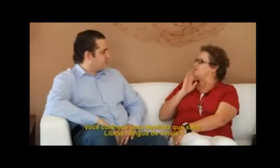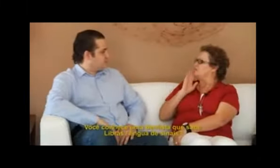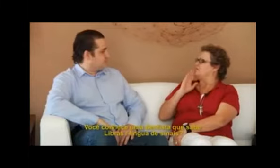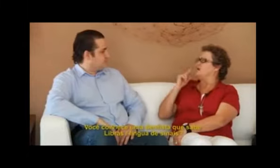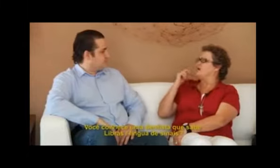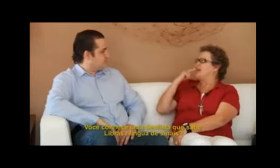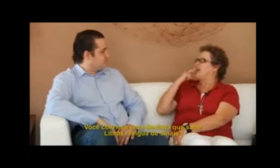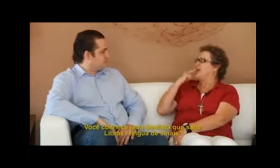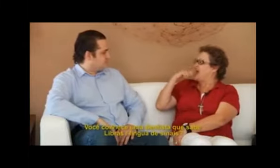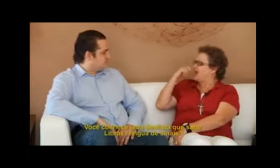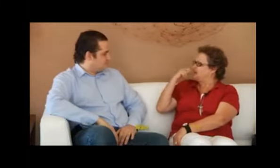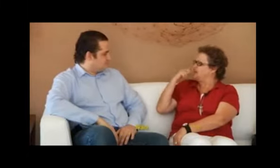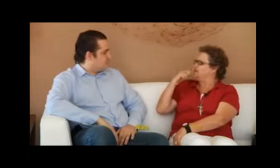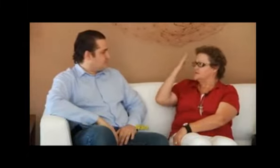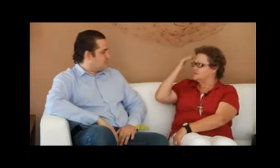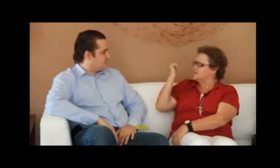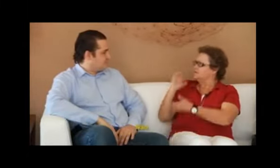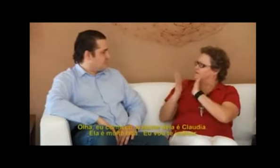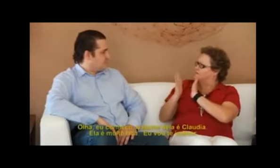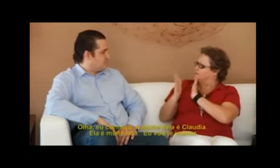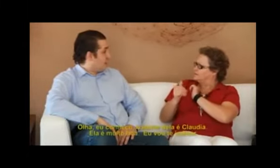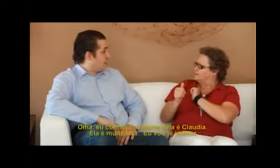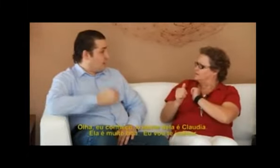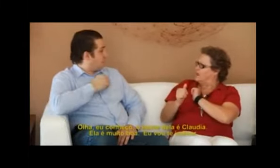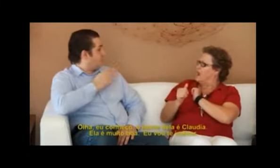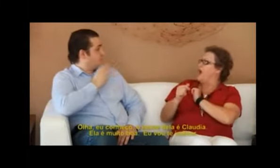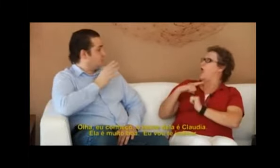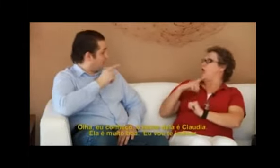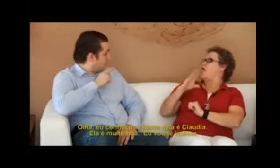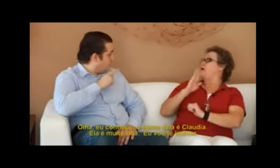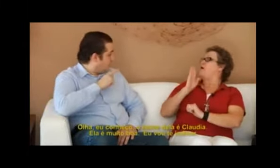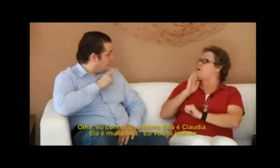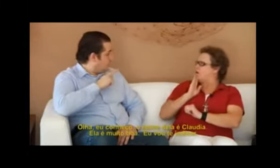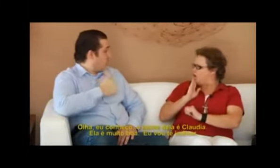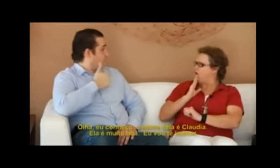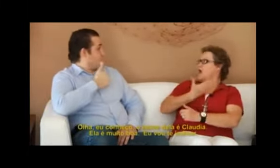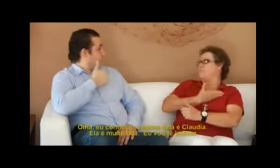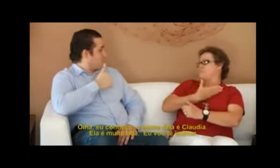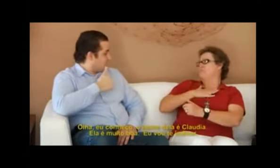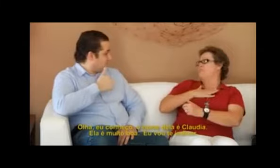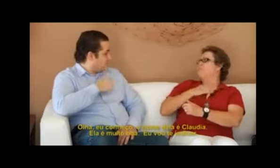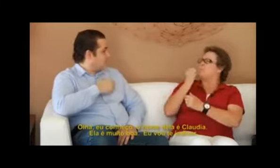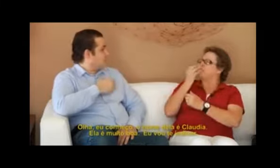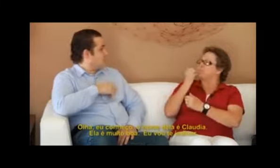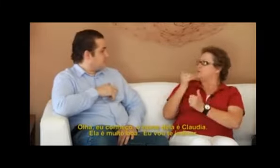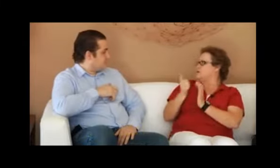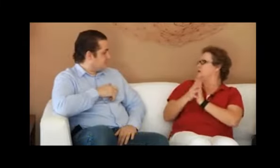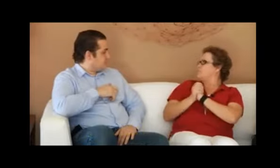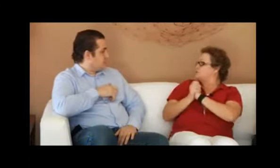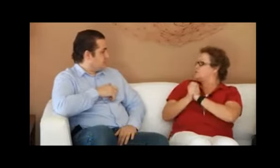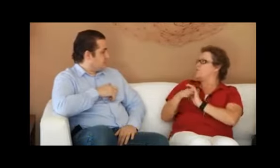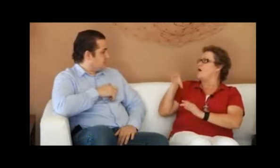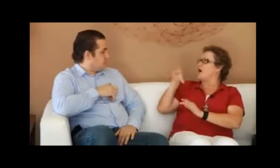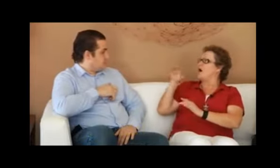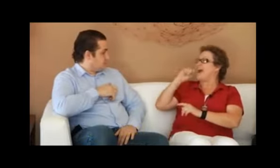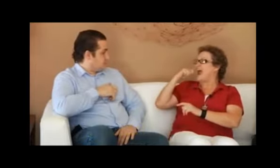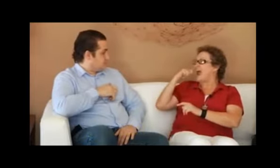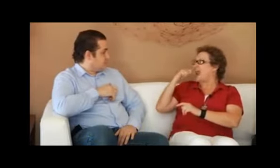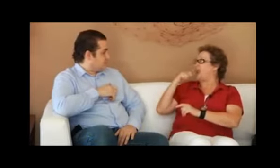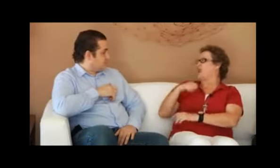uma dentista que sabe libras? Não. Eu conheço, olha, o nome dela é Cláudia, ela é muito boa, eu vou te indicar.